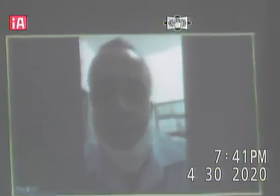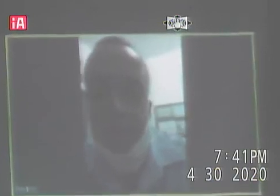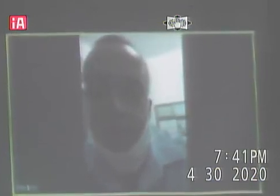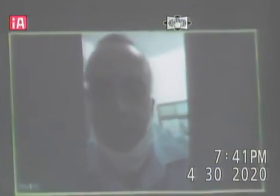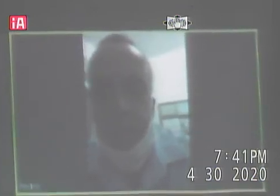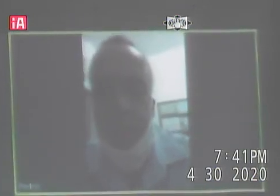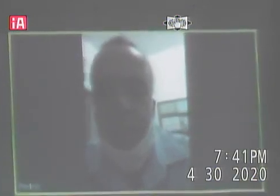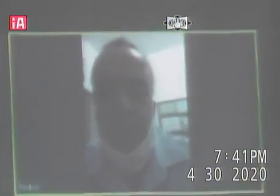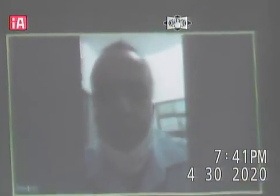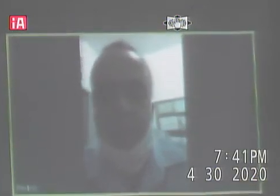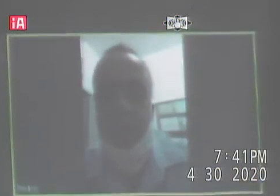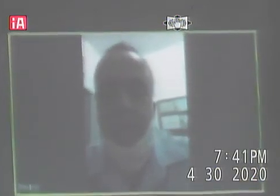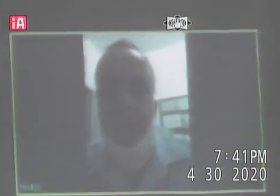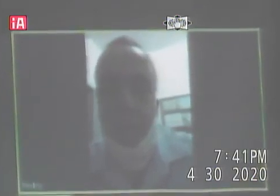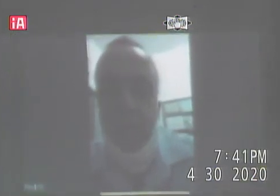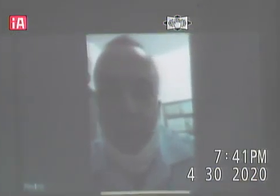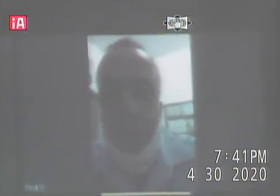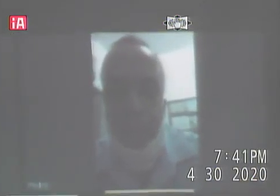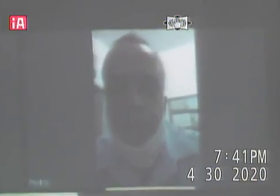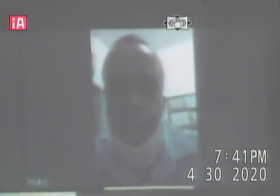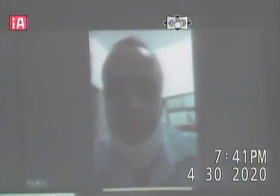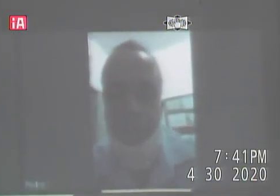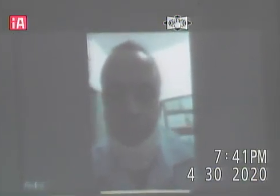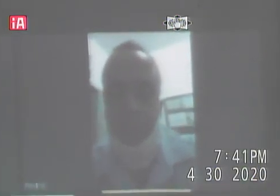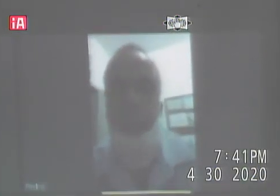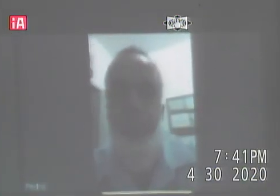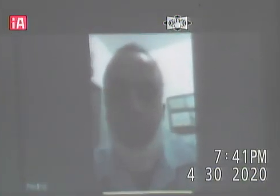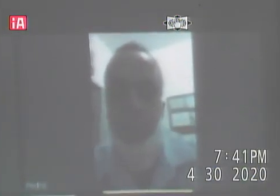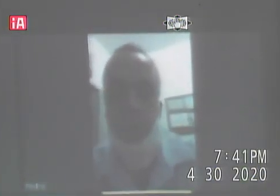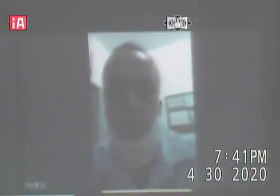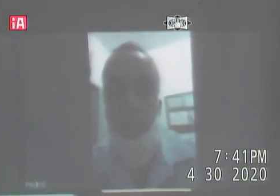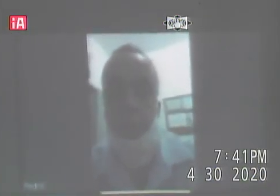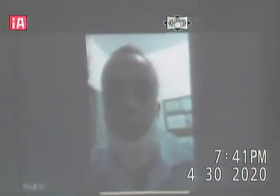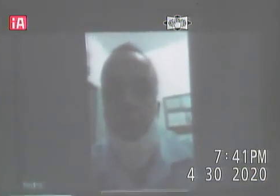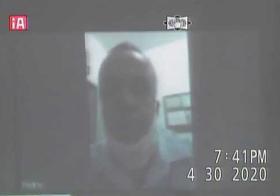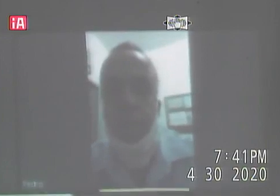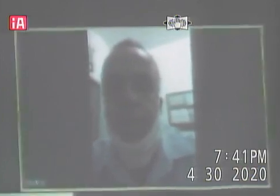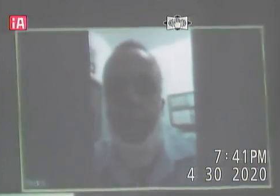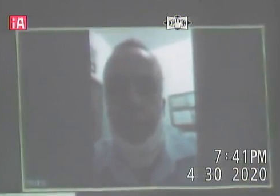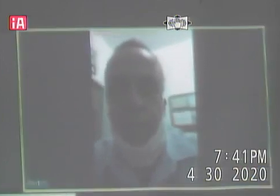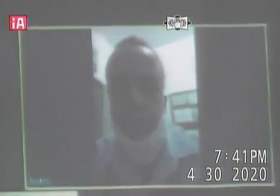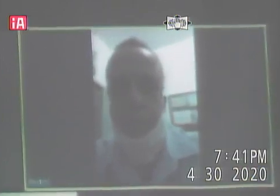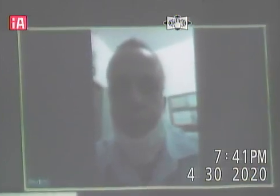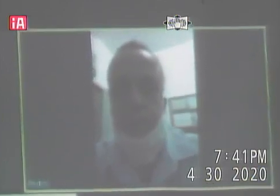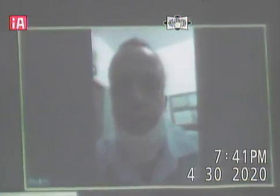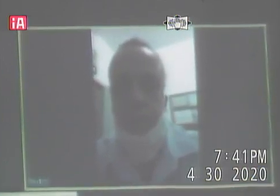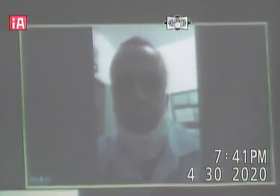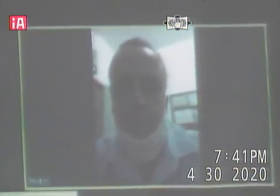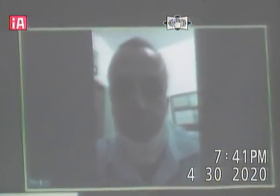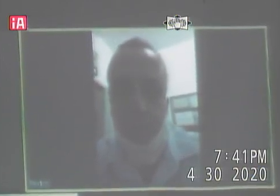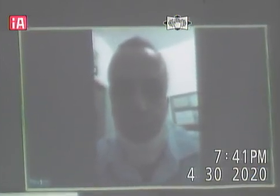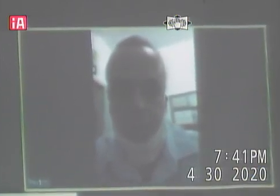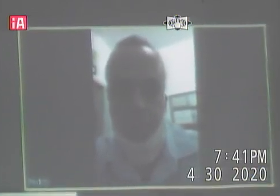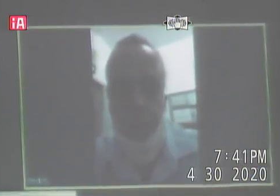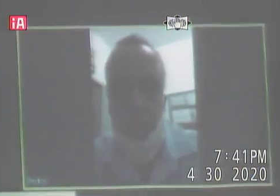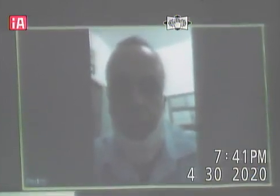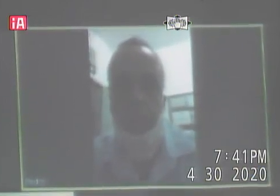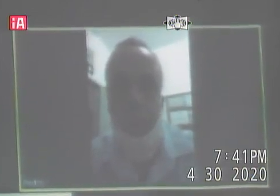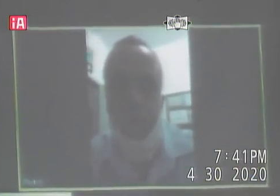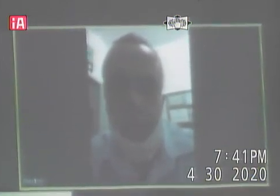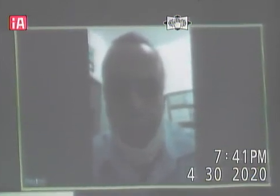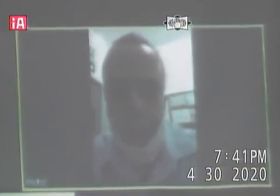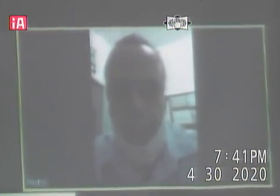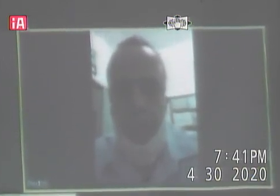ficar sem uma casa, é melhor escapar e buscar. Cabe a nós,